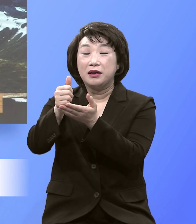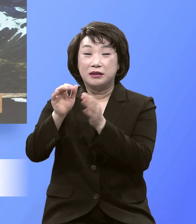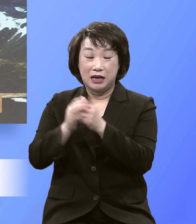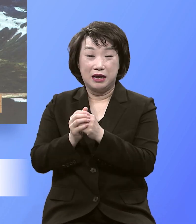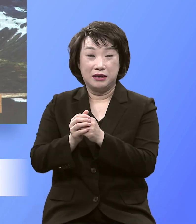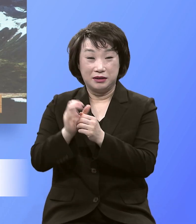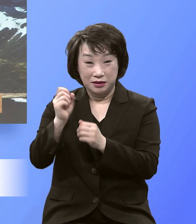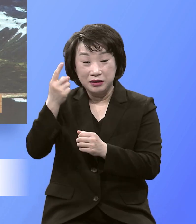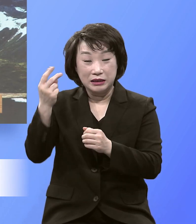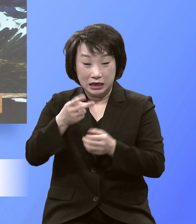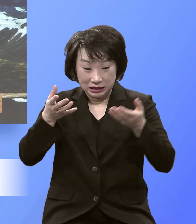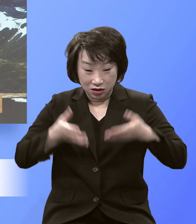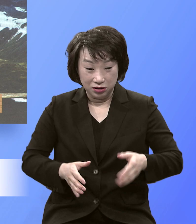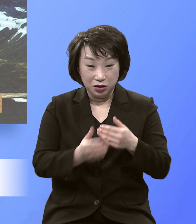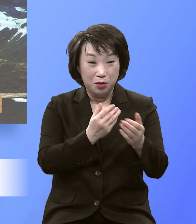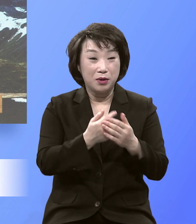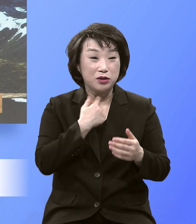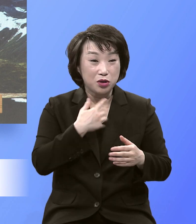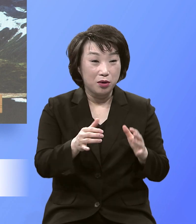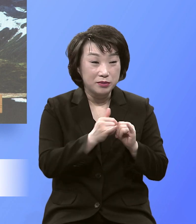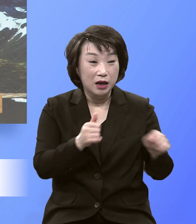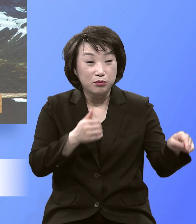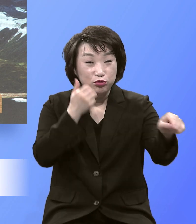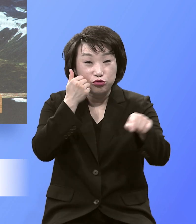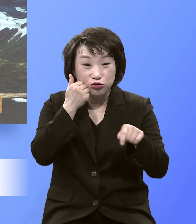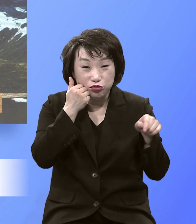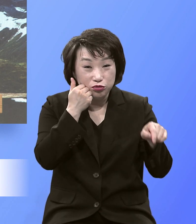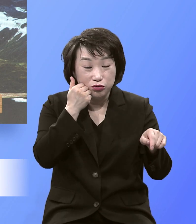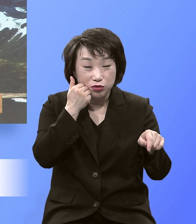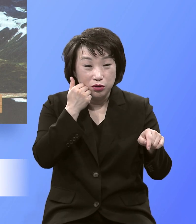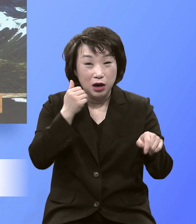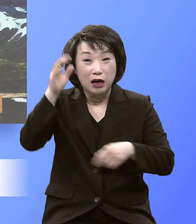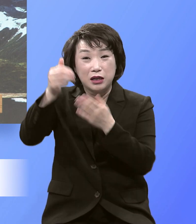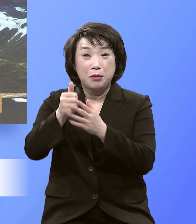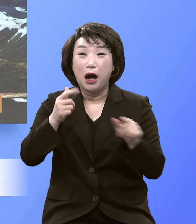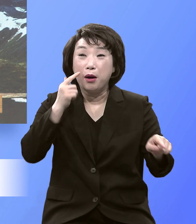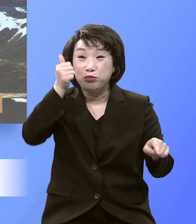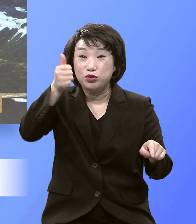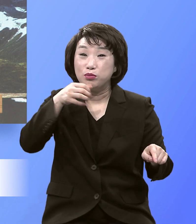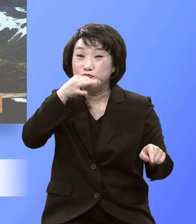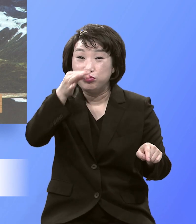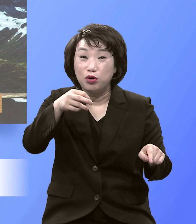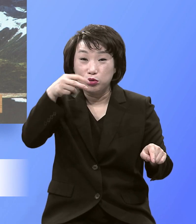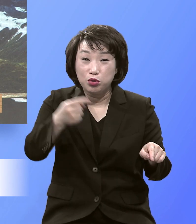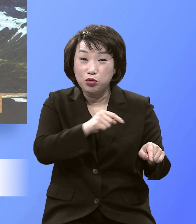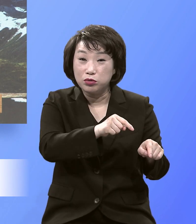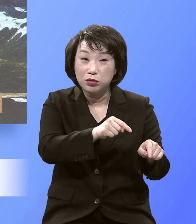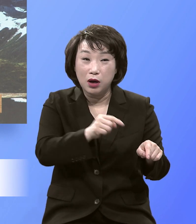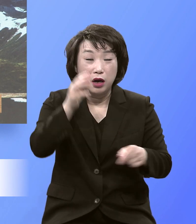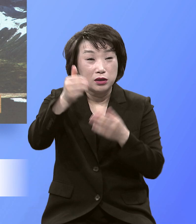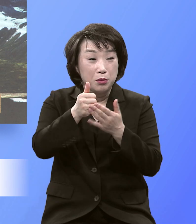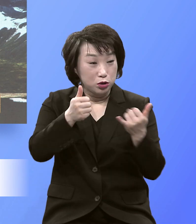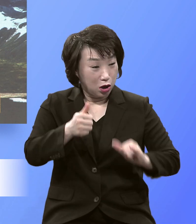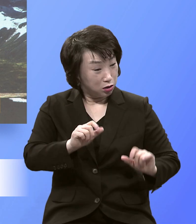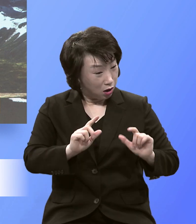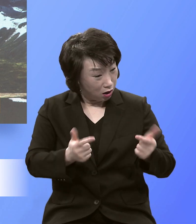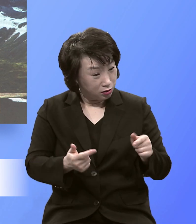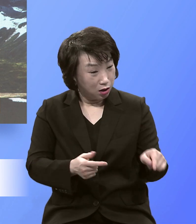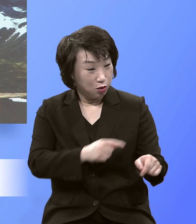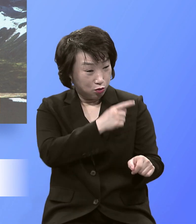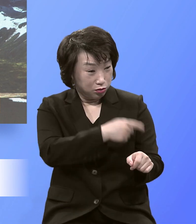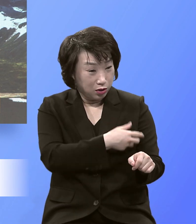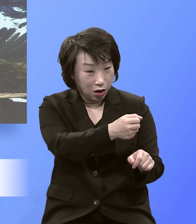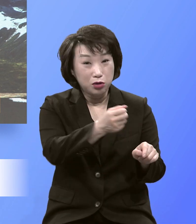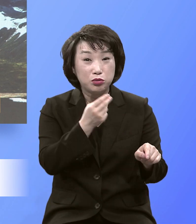거듭난 경험이 없는 사람을 하나님 말 아버지라 불러도 하나님의 자녀된